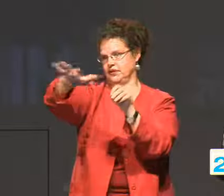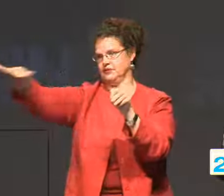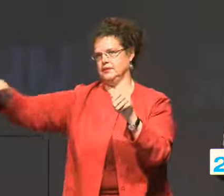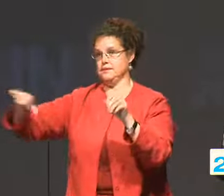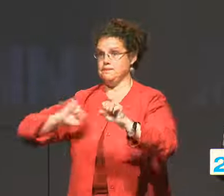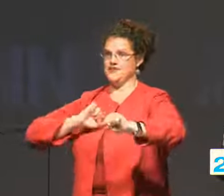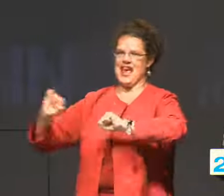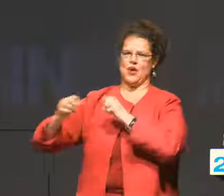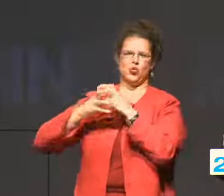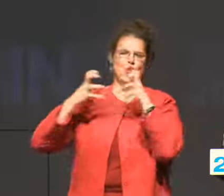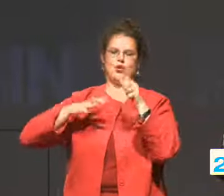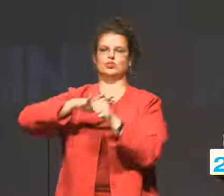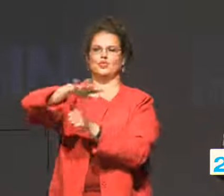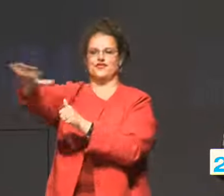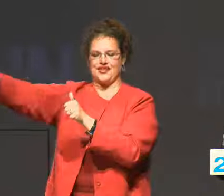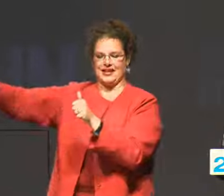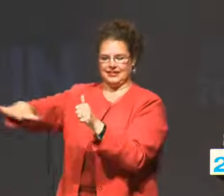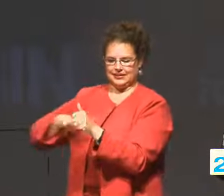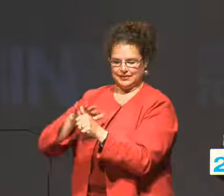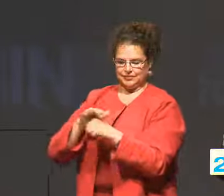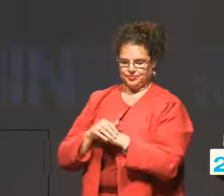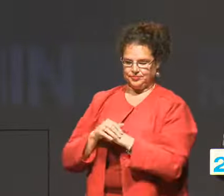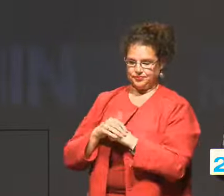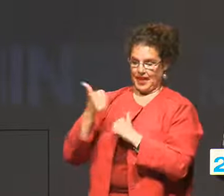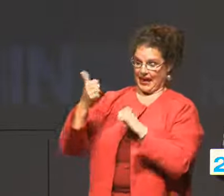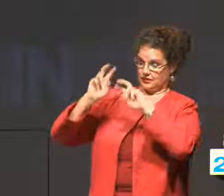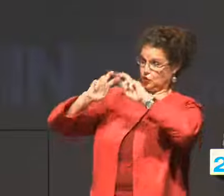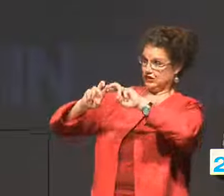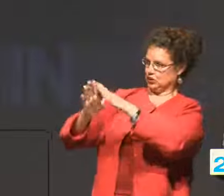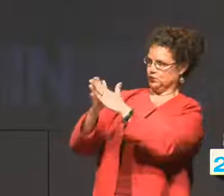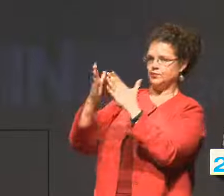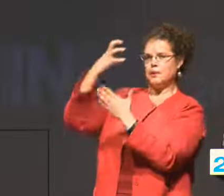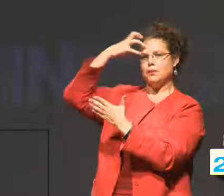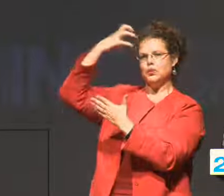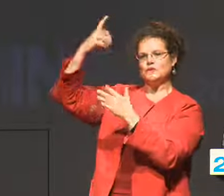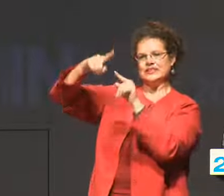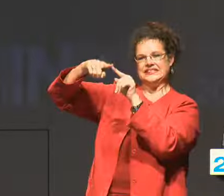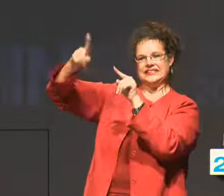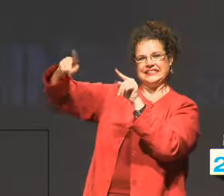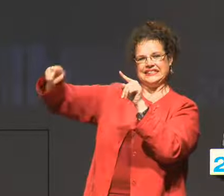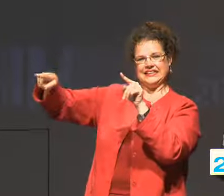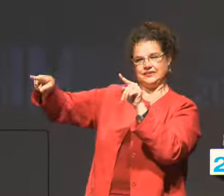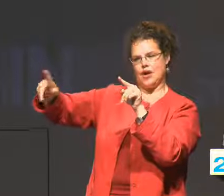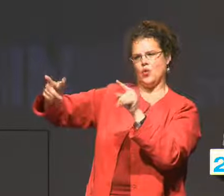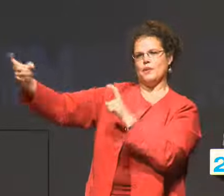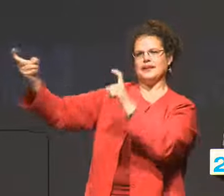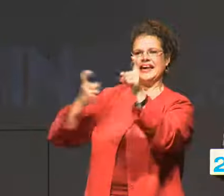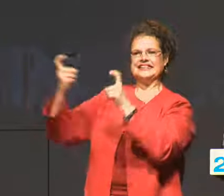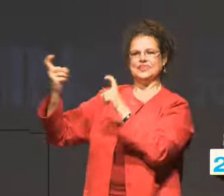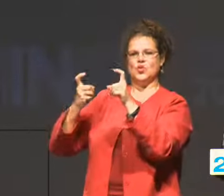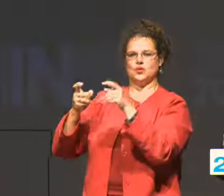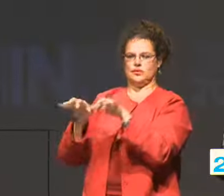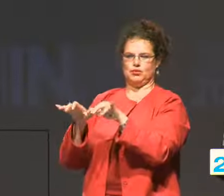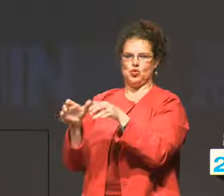der Integration auseinandergesetzt. Das geht aber hier nicht nur um die Schule jetzt, sondern eigentlich ist es auch viel,